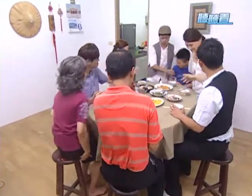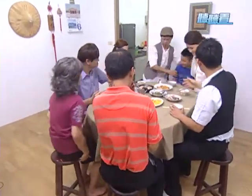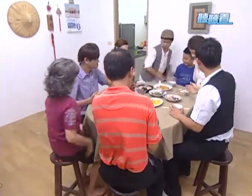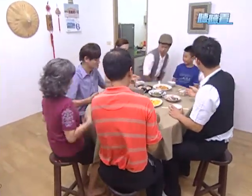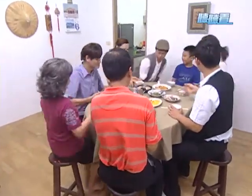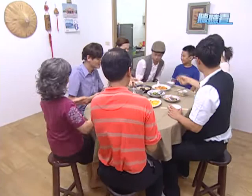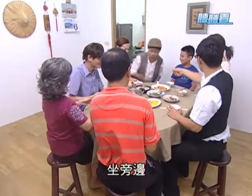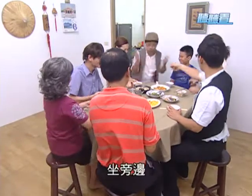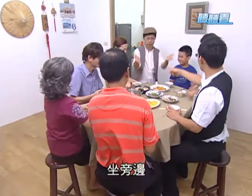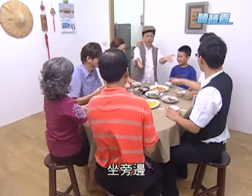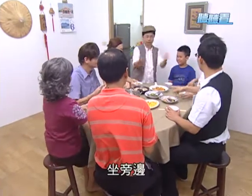哎，坐旁边啊！